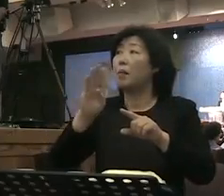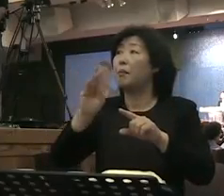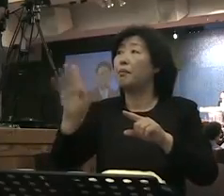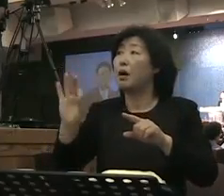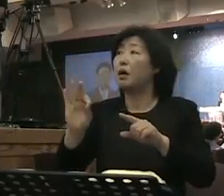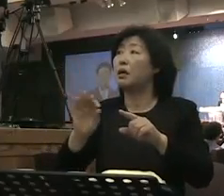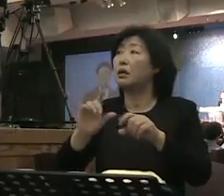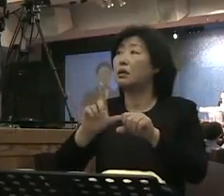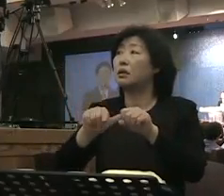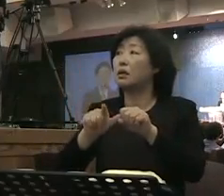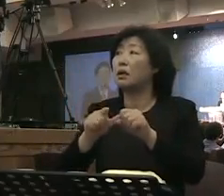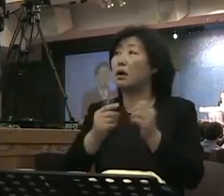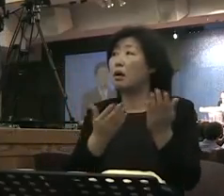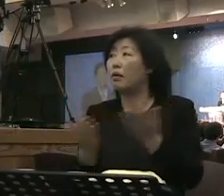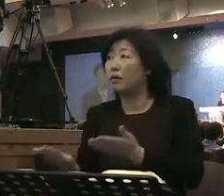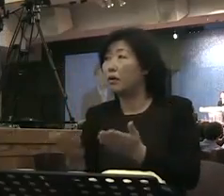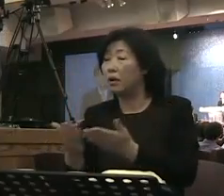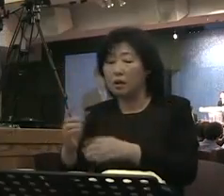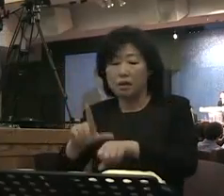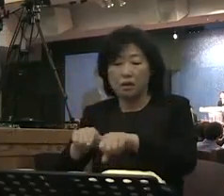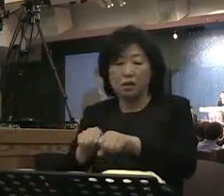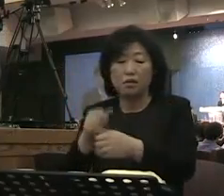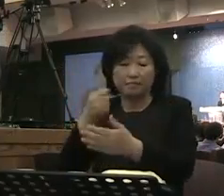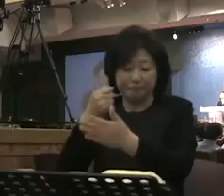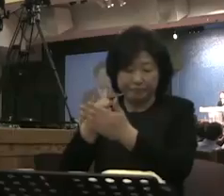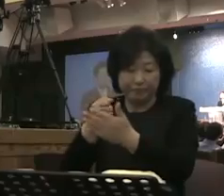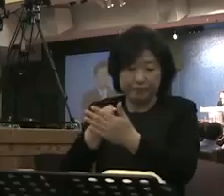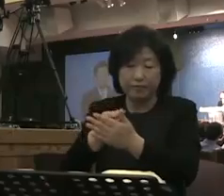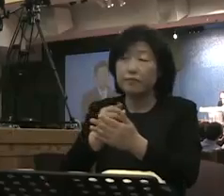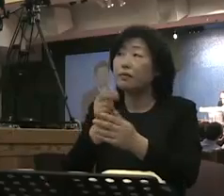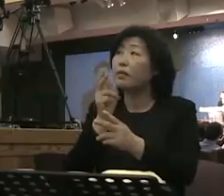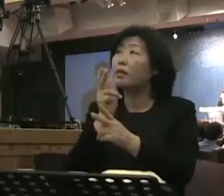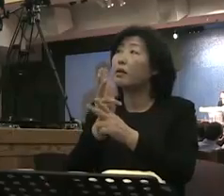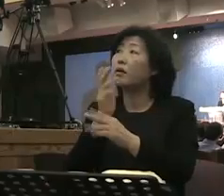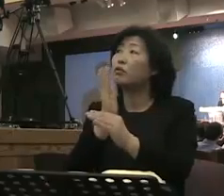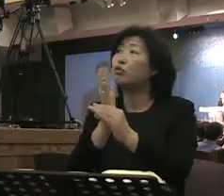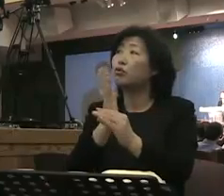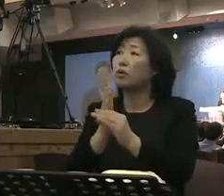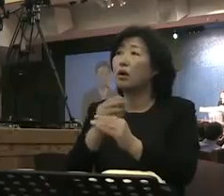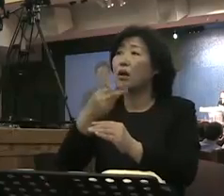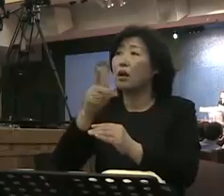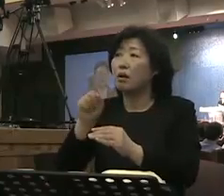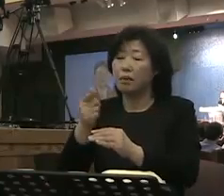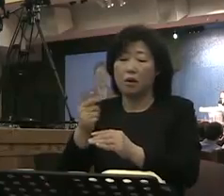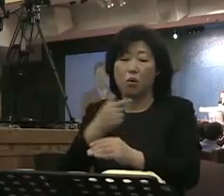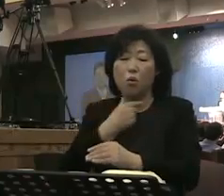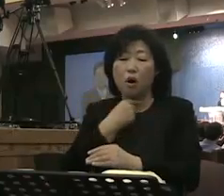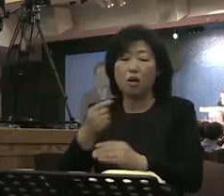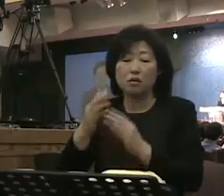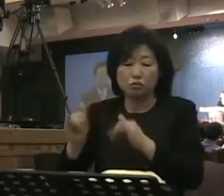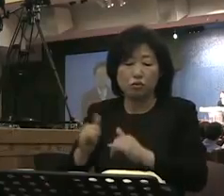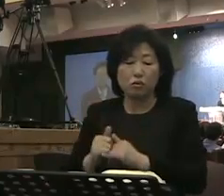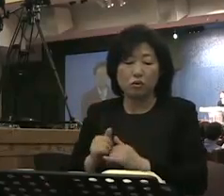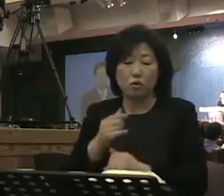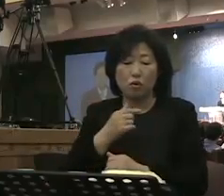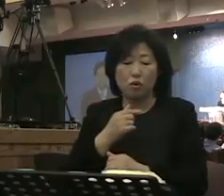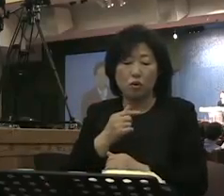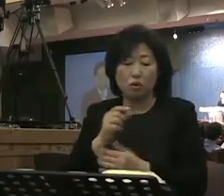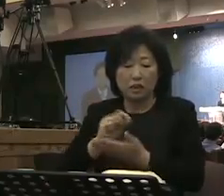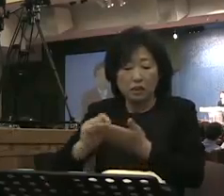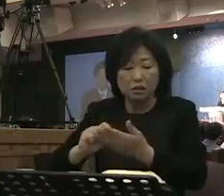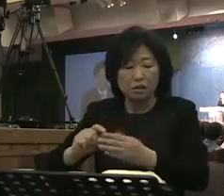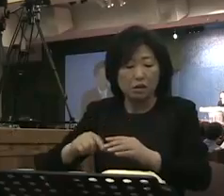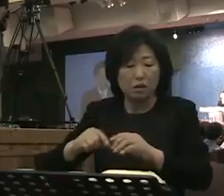시간이 안내가 되어 있습니다. 주중에 시간이 안 되시고 그러나 다락방을 원하시는 분들은 보시고